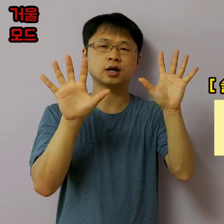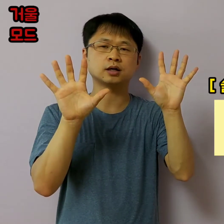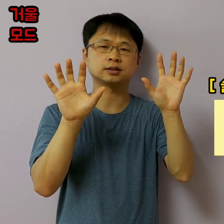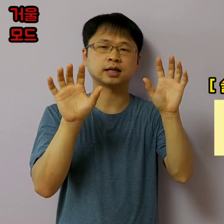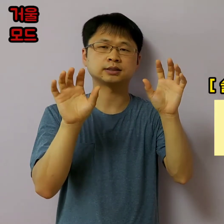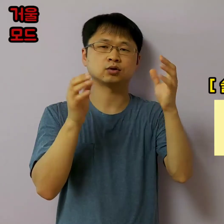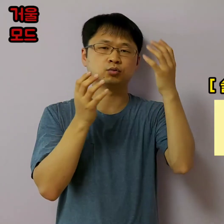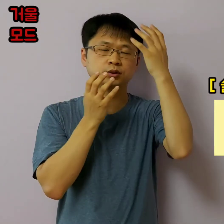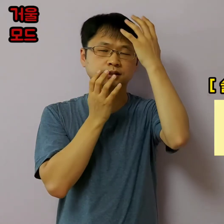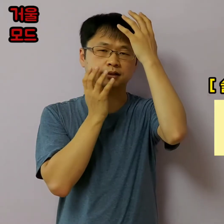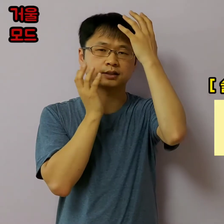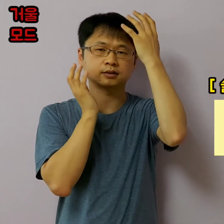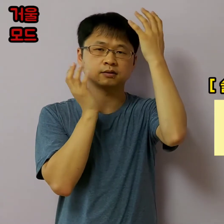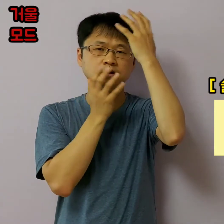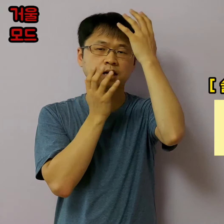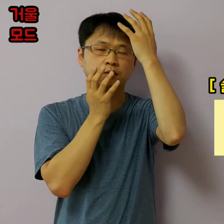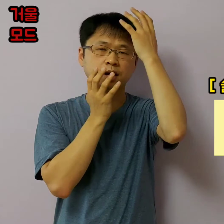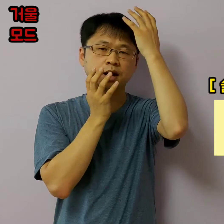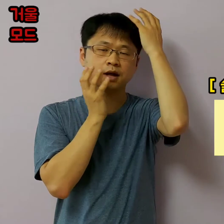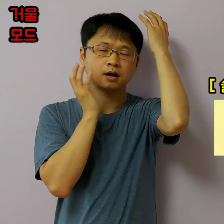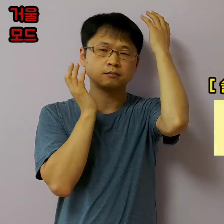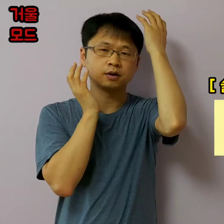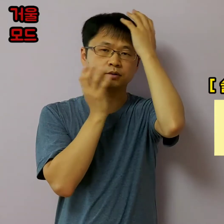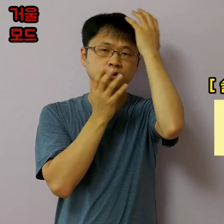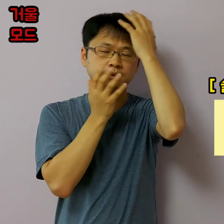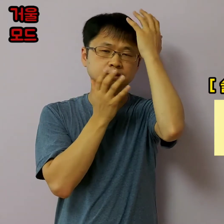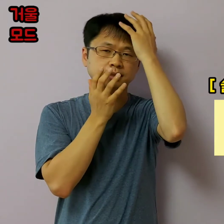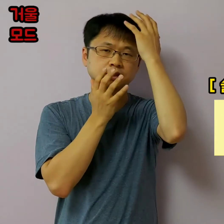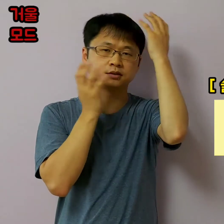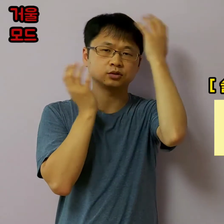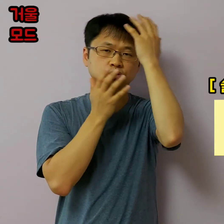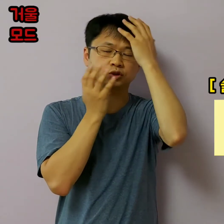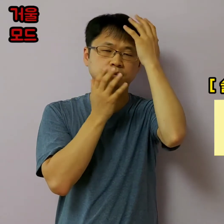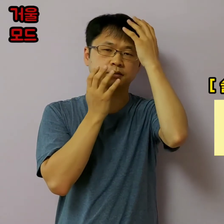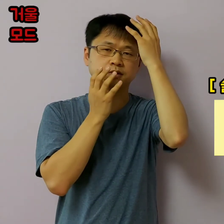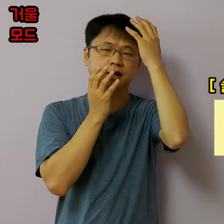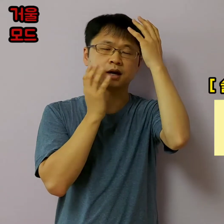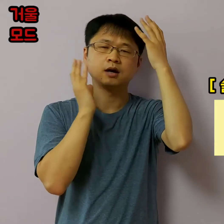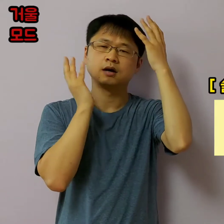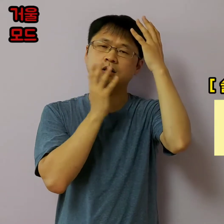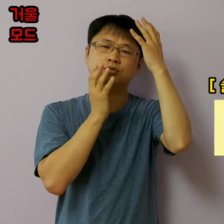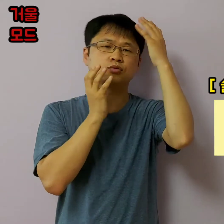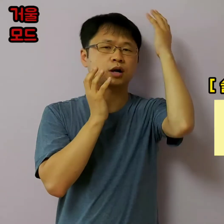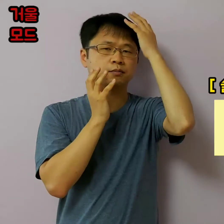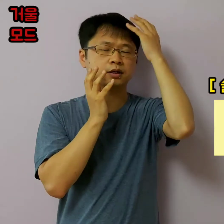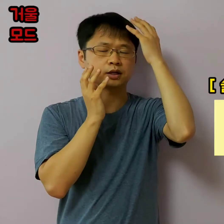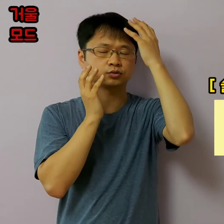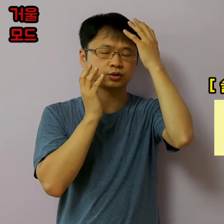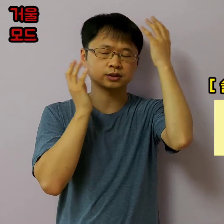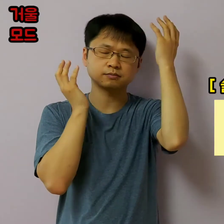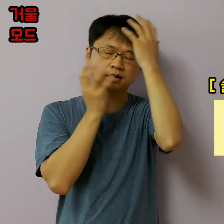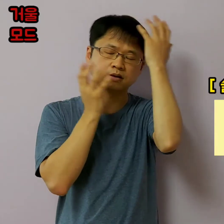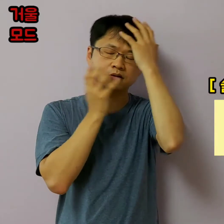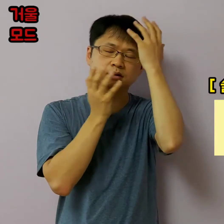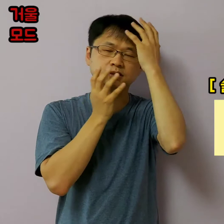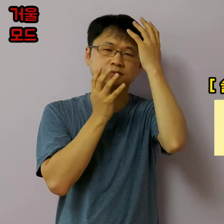손가락을 살짝 구부린 상태에서 턱 아래와 머리 위에서 살짝 흔들어 주시면 됩니다. 얼굴과 머리가 술 취해서 막 헝클어지는